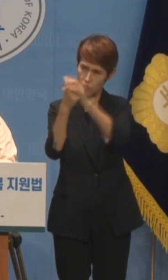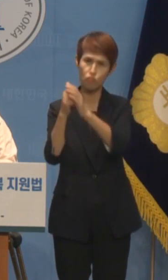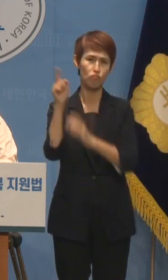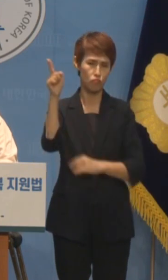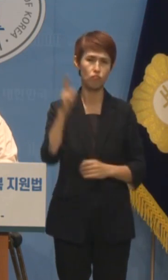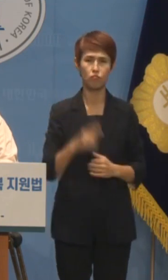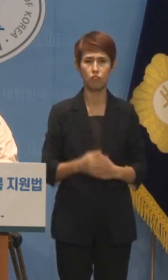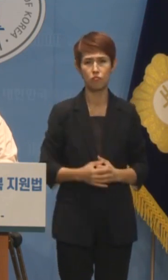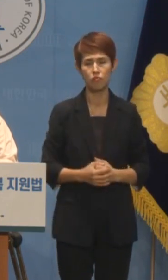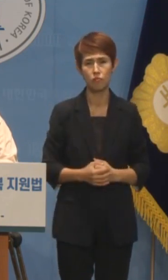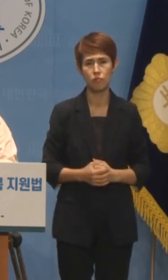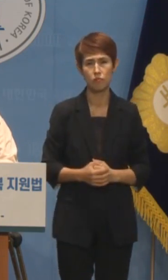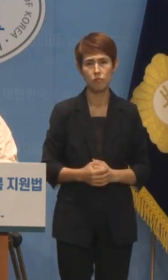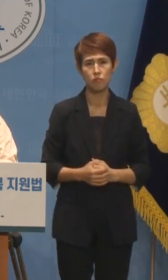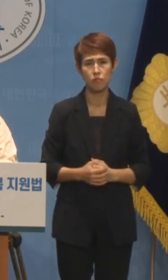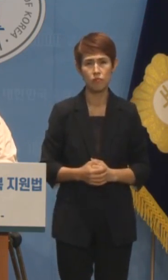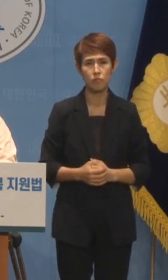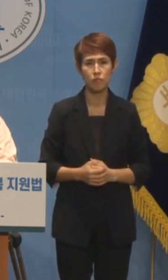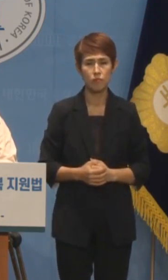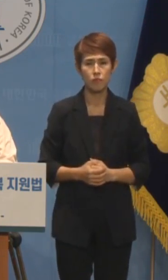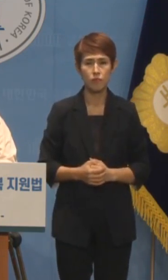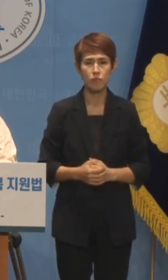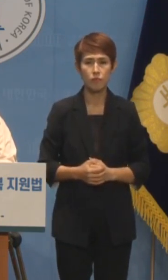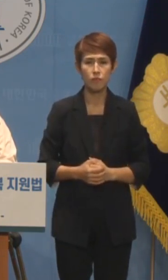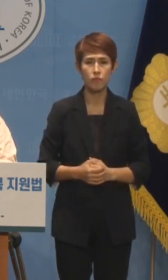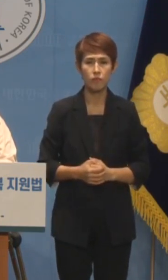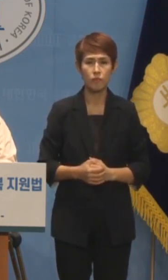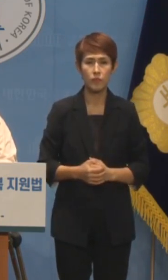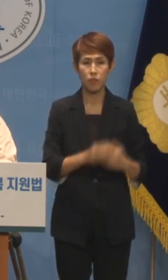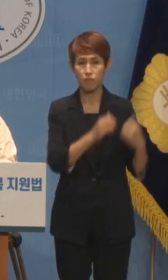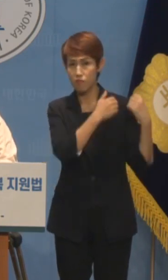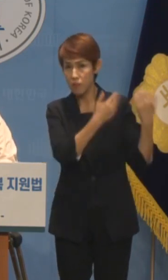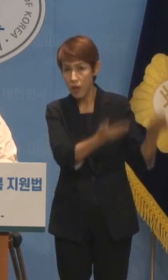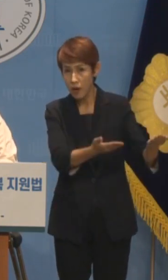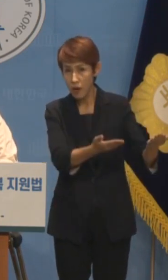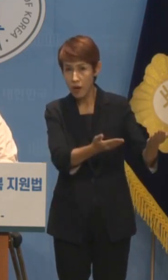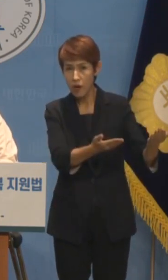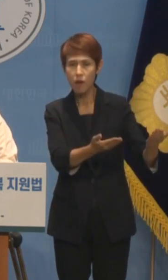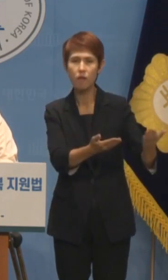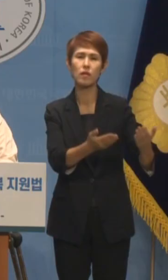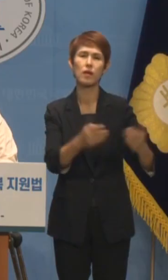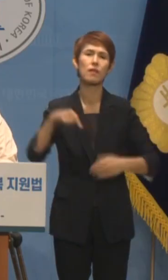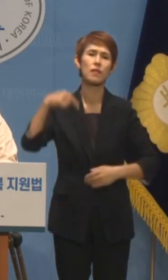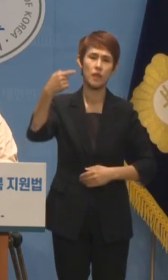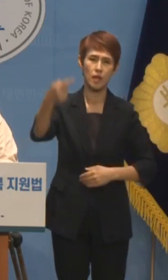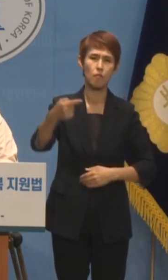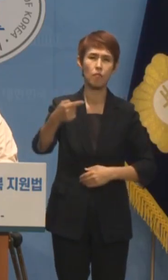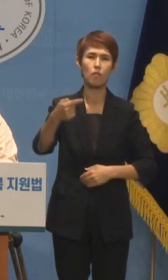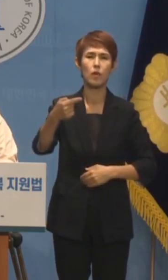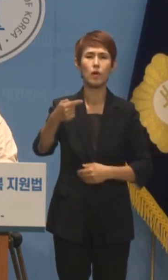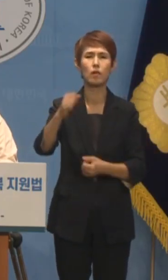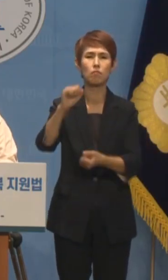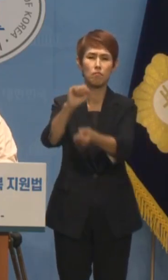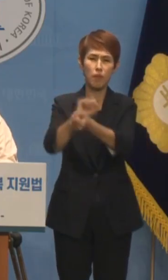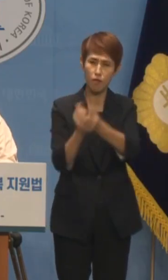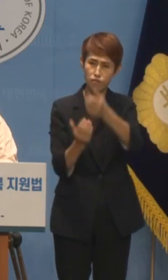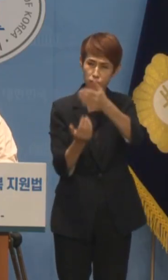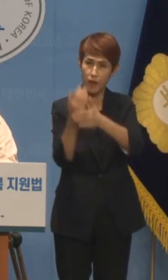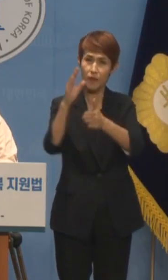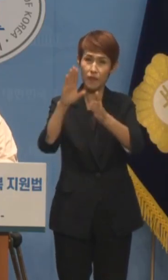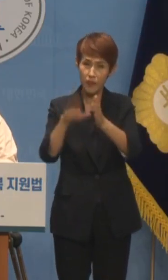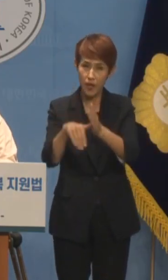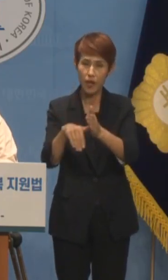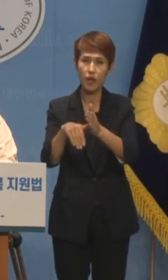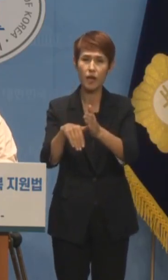지는 것이 맞습니다. 특히 이 사태를 방치하면 다음에 올 팬데믹에는 감염병 대응 체제가